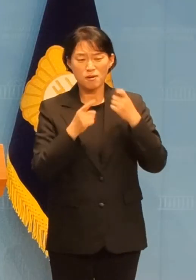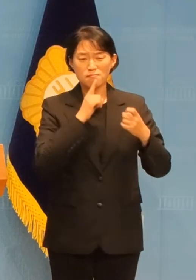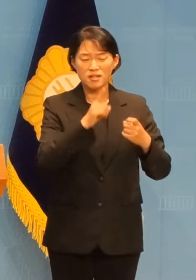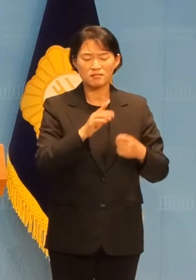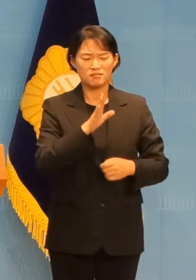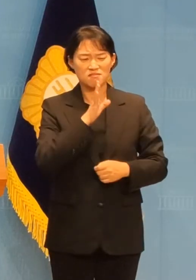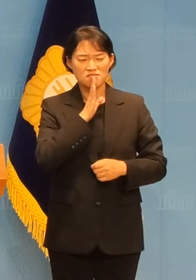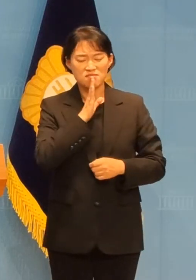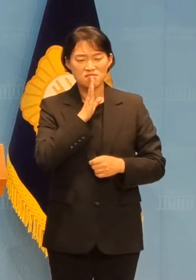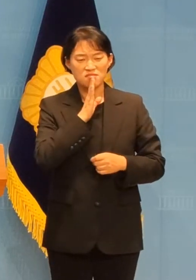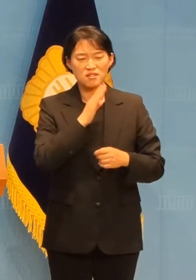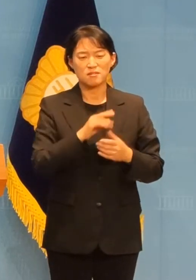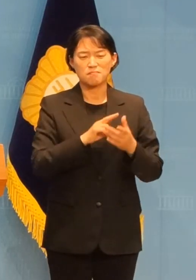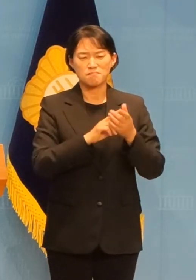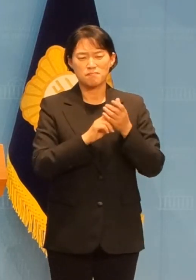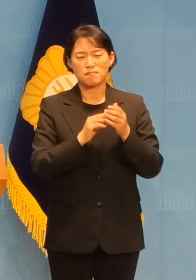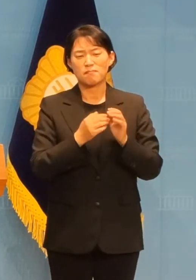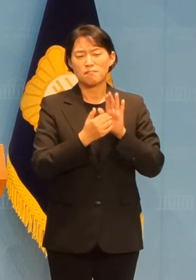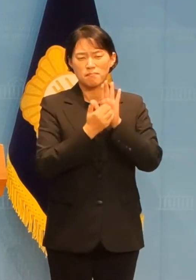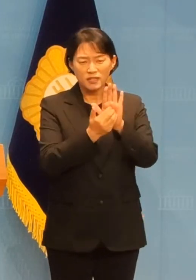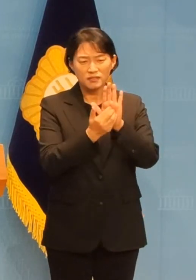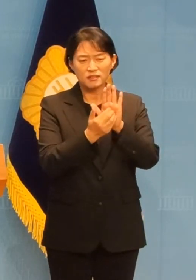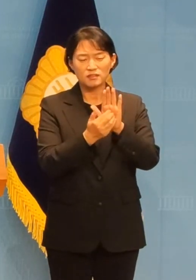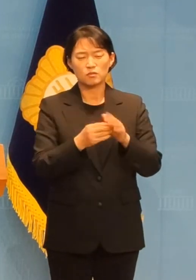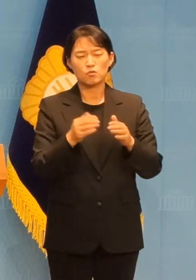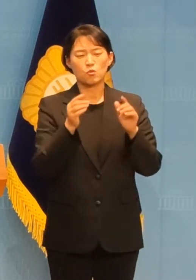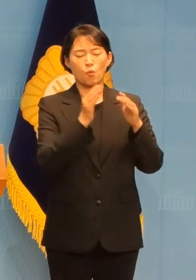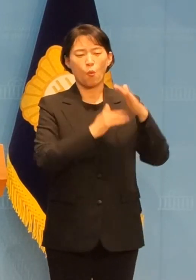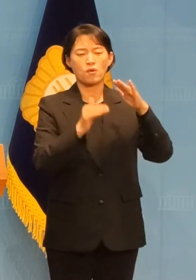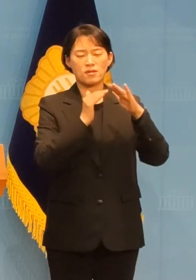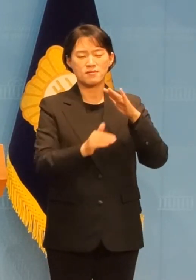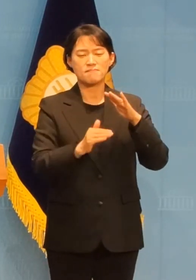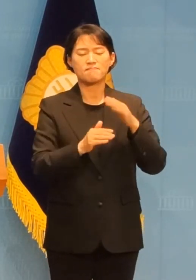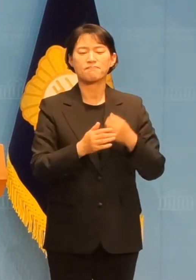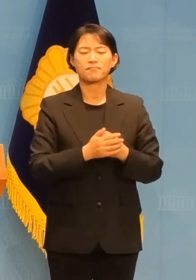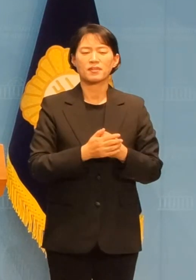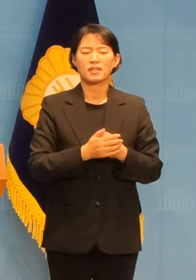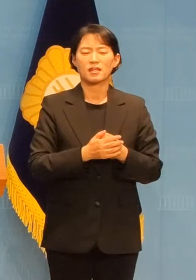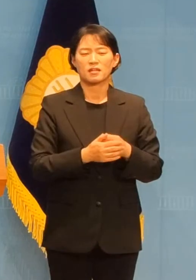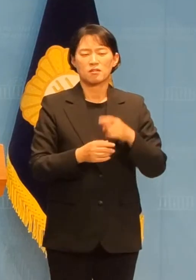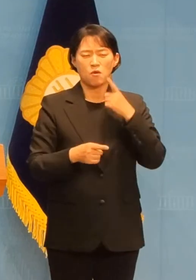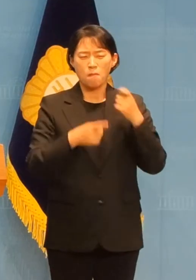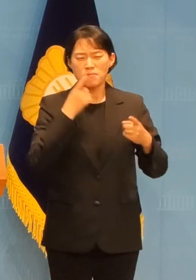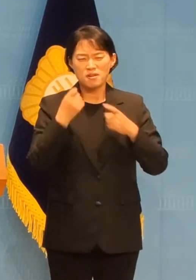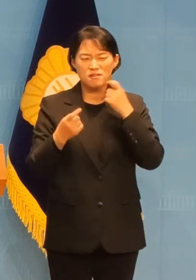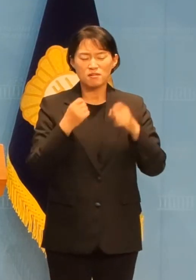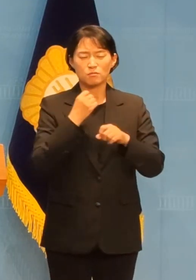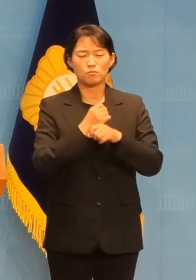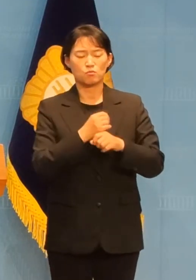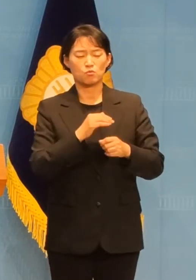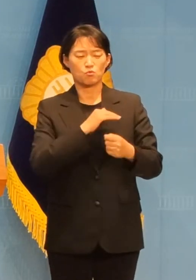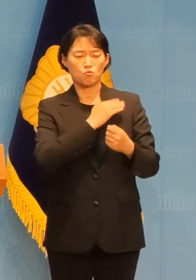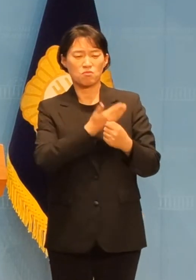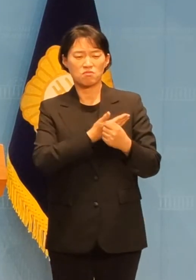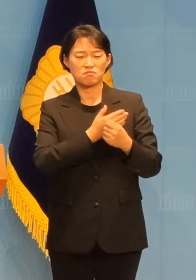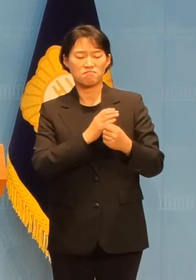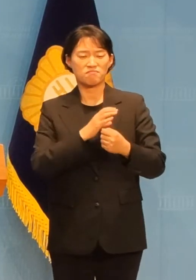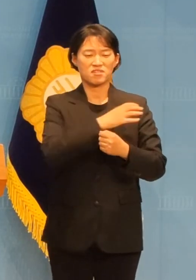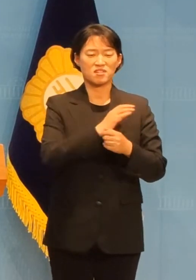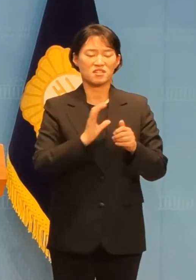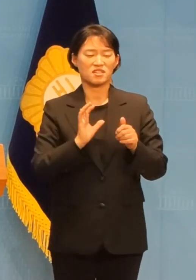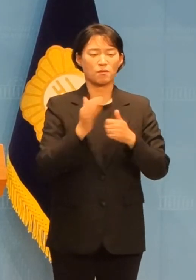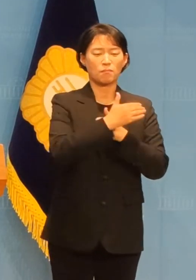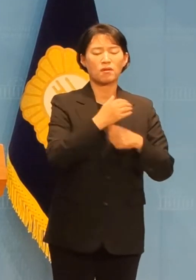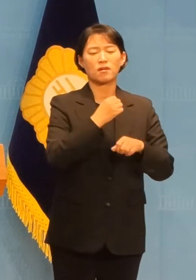진실 규명을 가로막는 공개적 겁박이자 민주당 내부 부패 의혹을 공권력으로 덮으려는